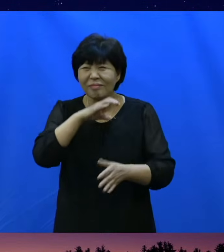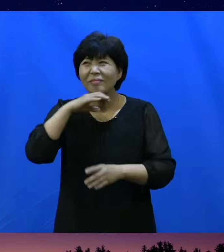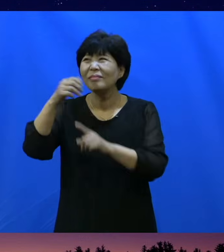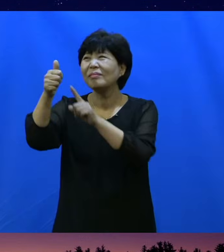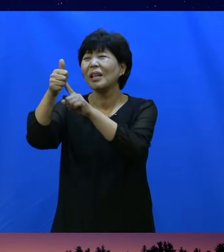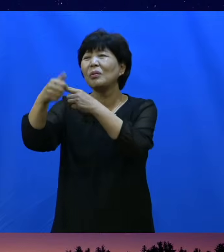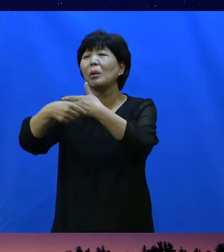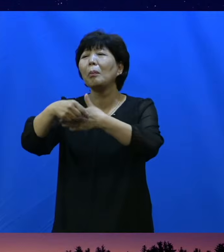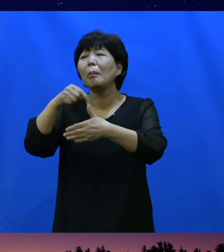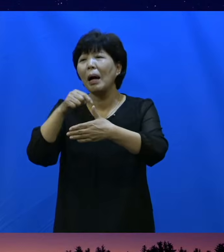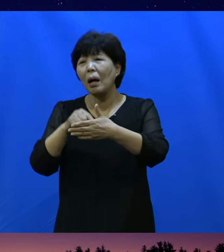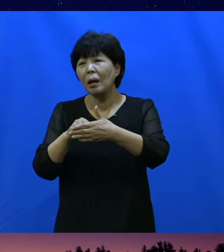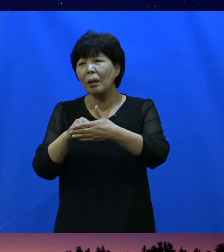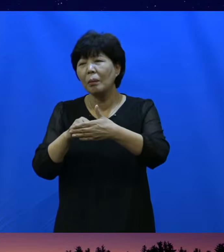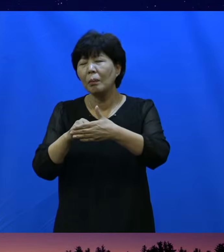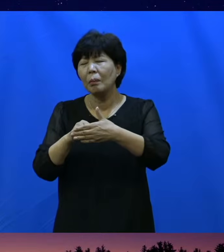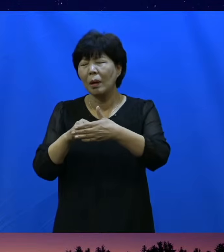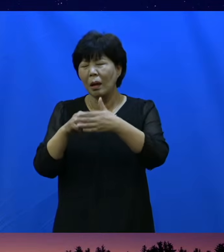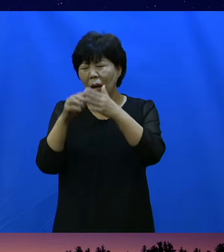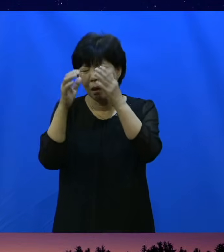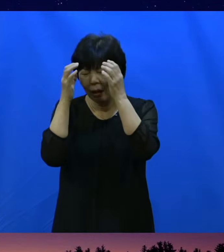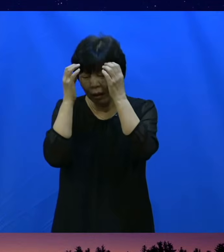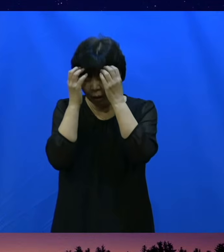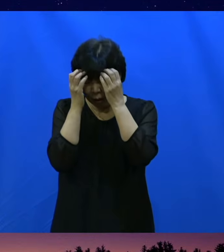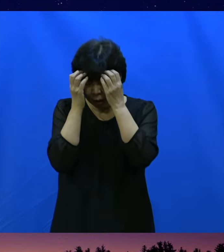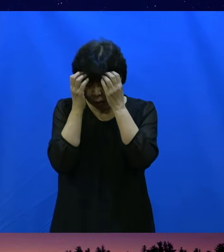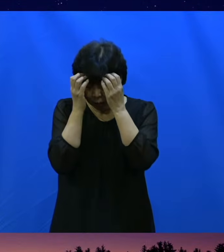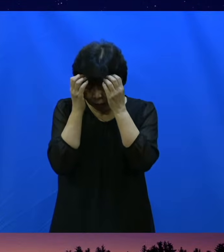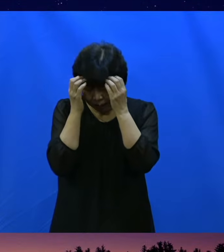유다가 느꼈던 것 이상으로 고통스러웠을 겁니다.